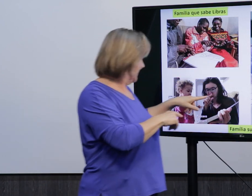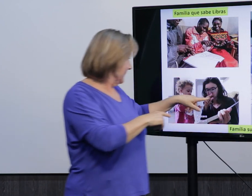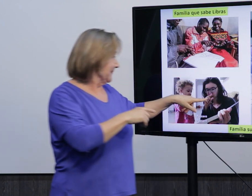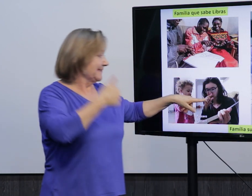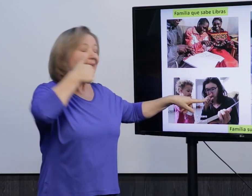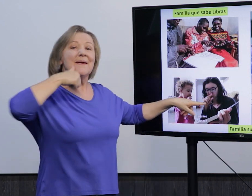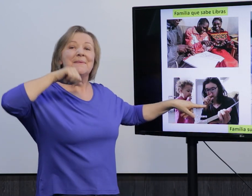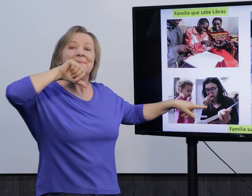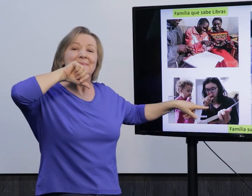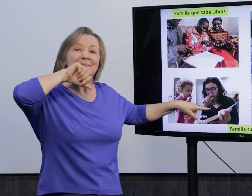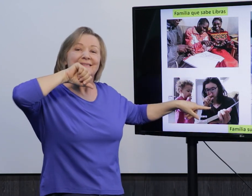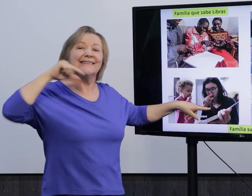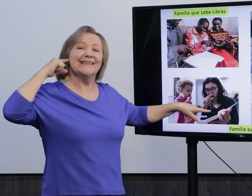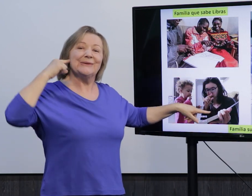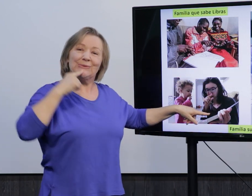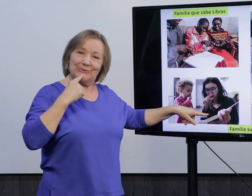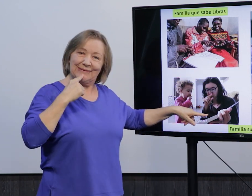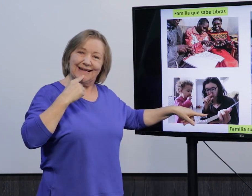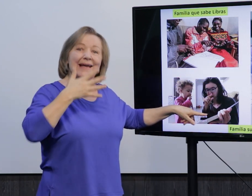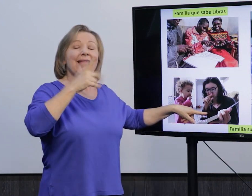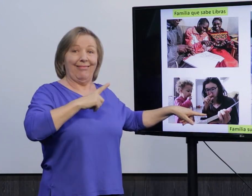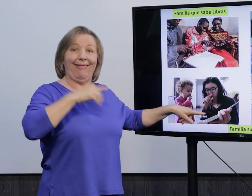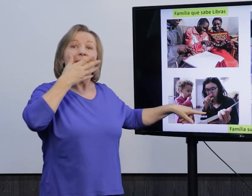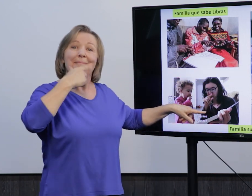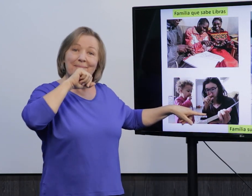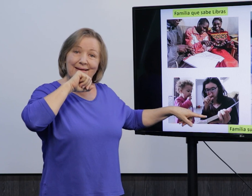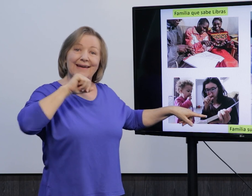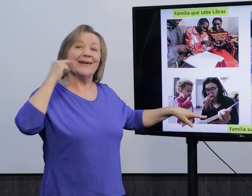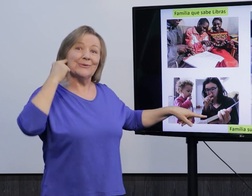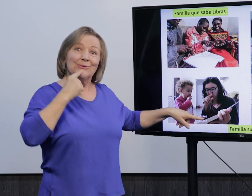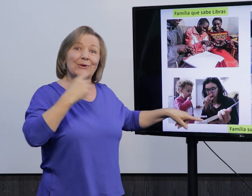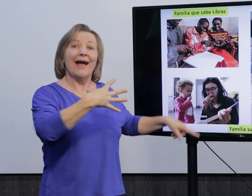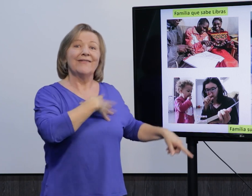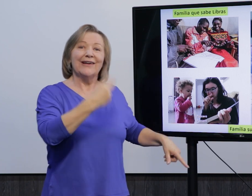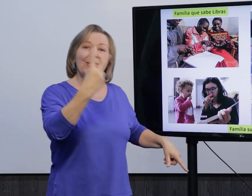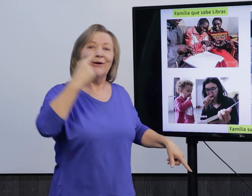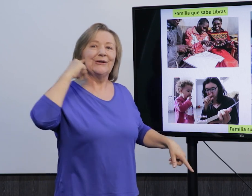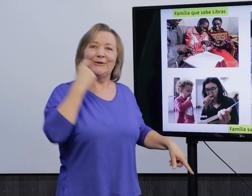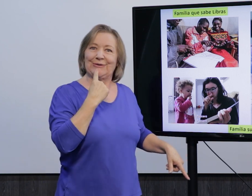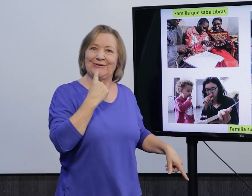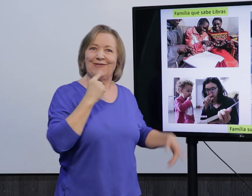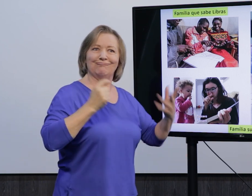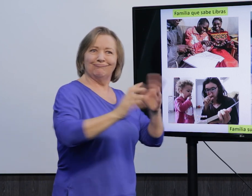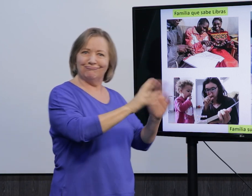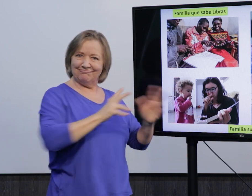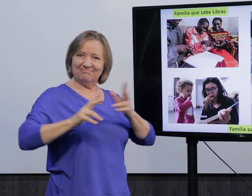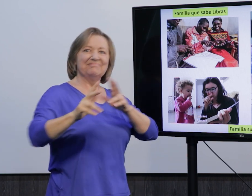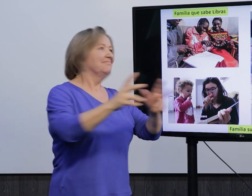desenvolve muito bem aqui a língua de sinais língua de sinais a mãe né que é surda né dessa família